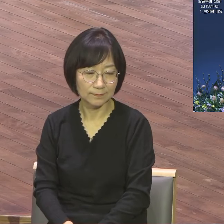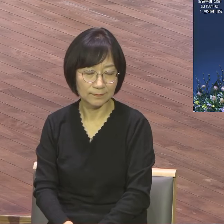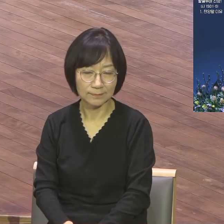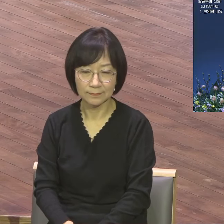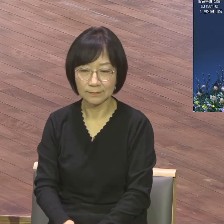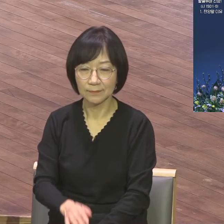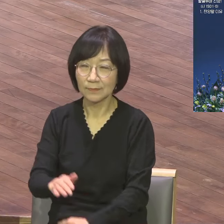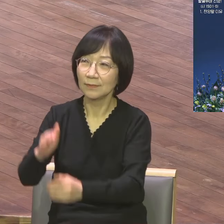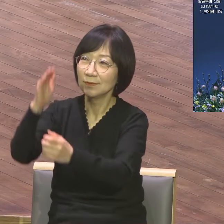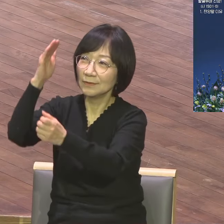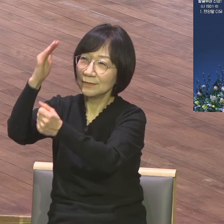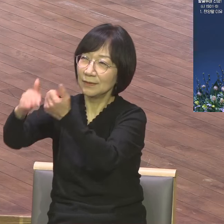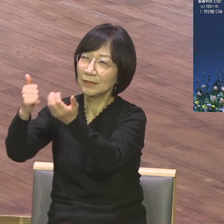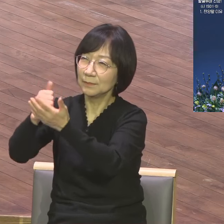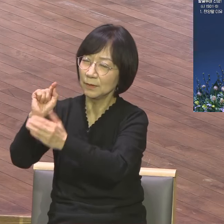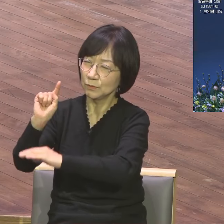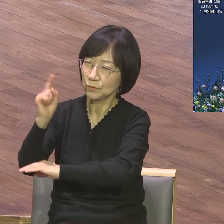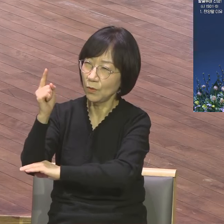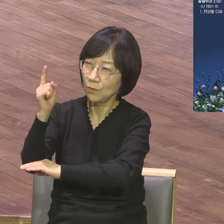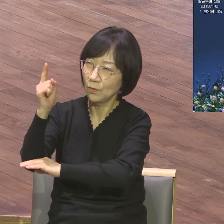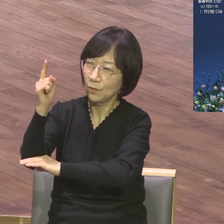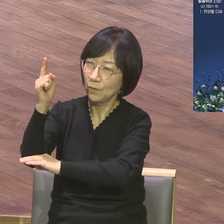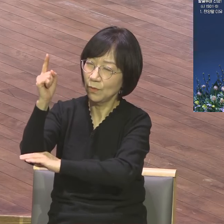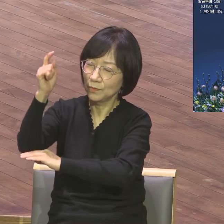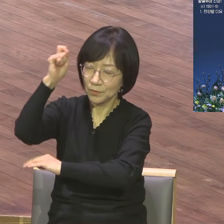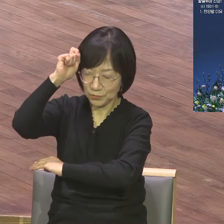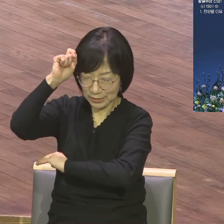높고 위대하심을 찬양하는 삶이 되어야 돼요.